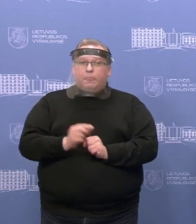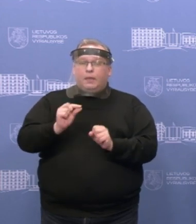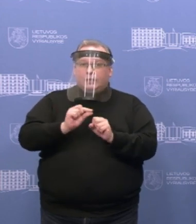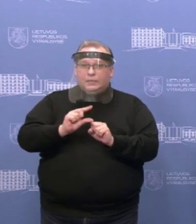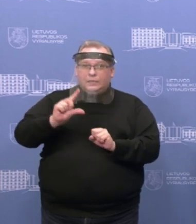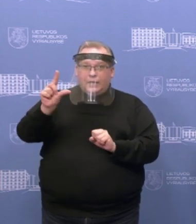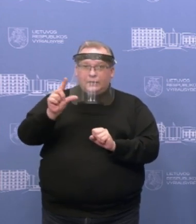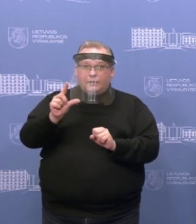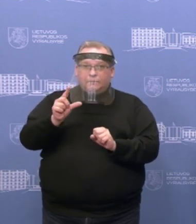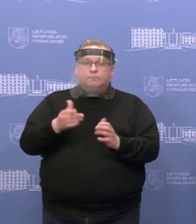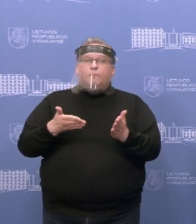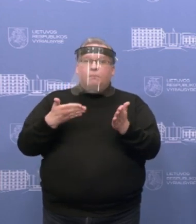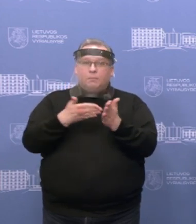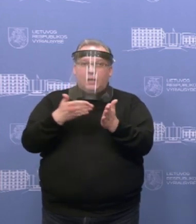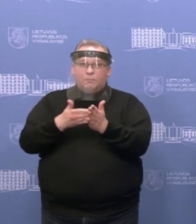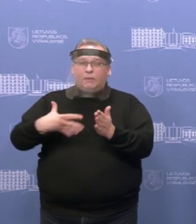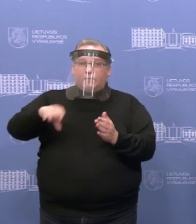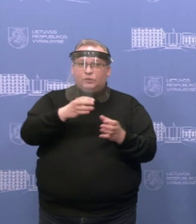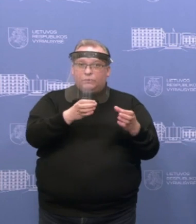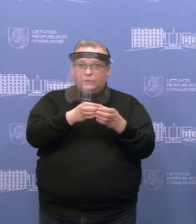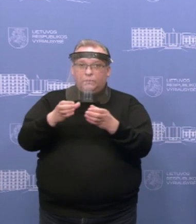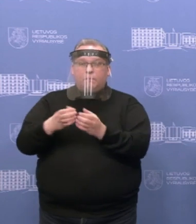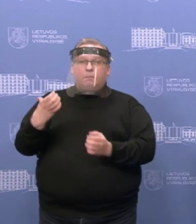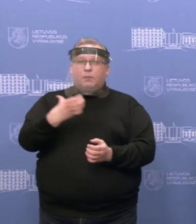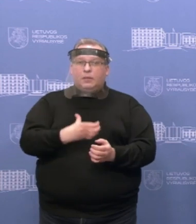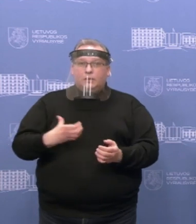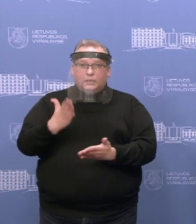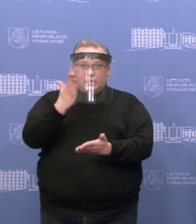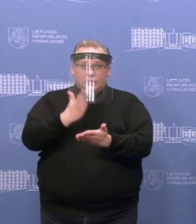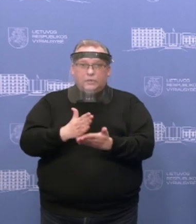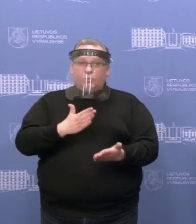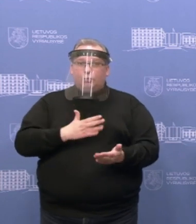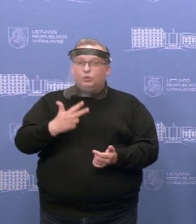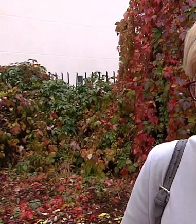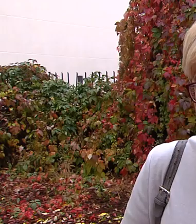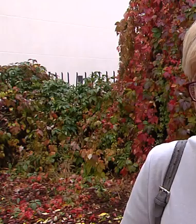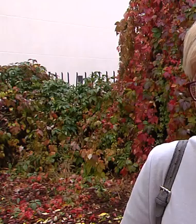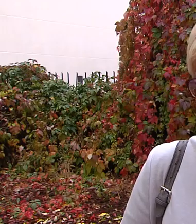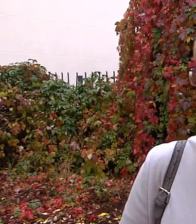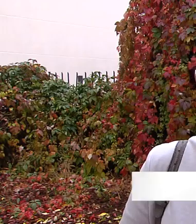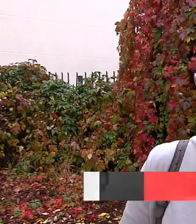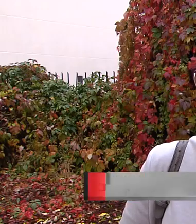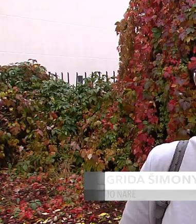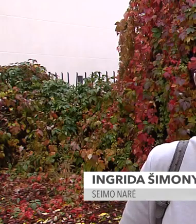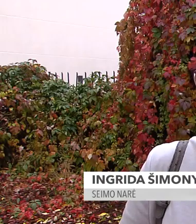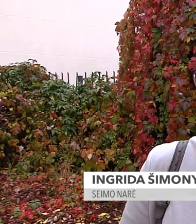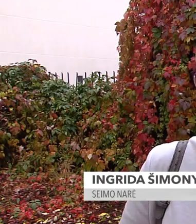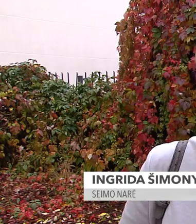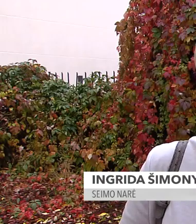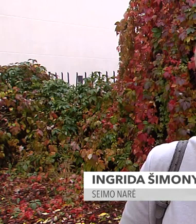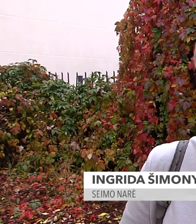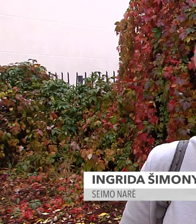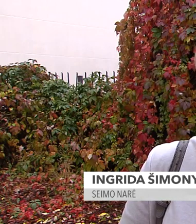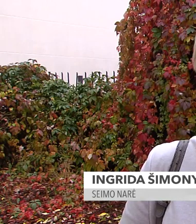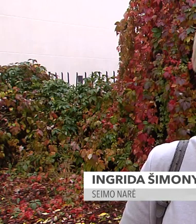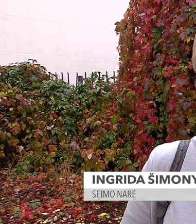numatyti asignavimai visiems svarbiausiams sektoriams, pagrindinis, aišku, tai yra mūsų socialinė apsauga. Kas kelia didesnį nerimą, kad iš